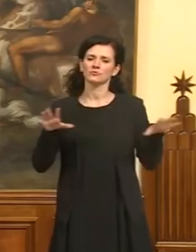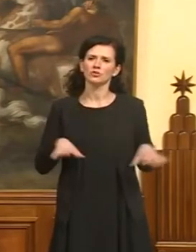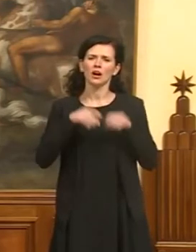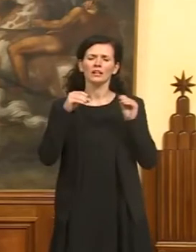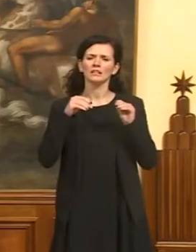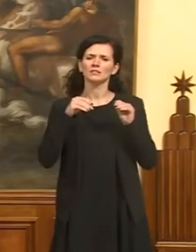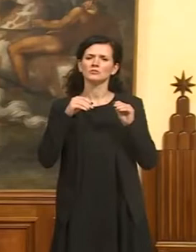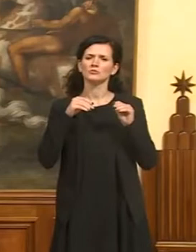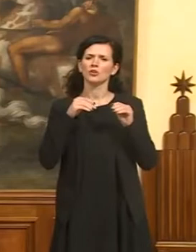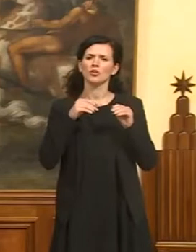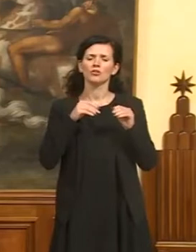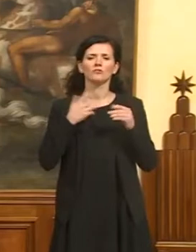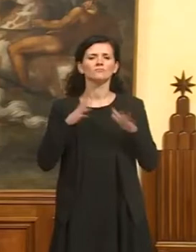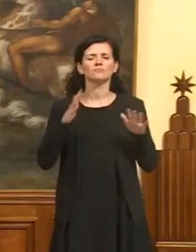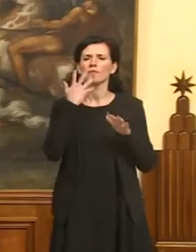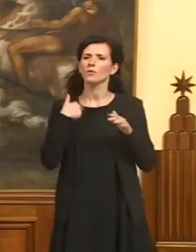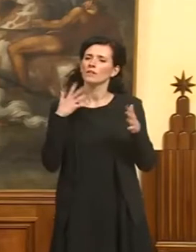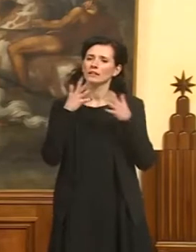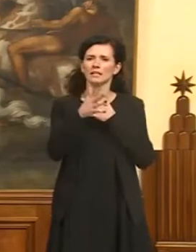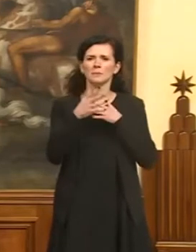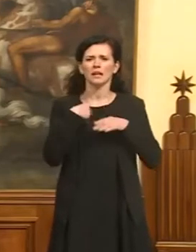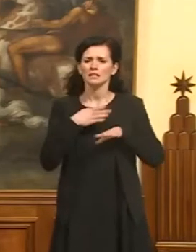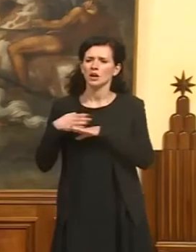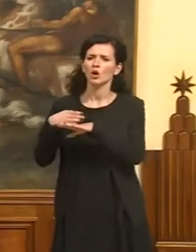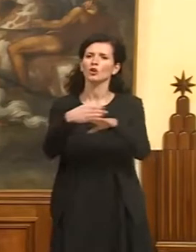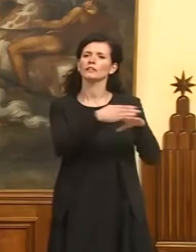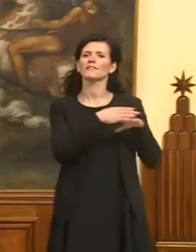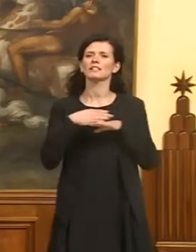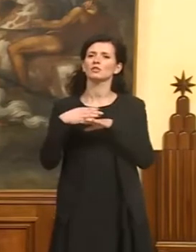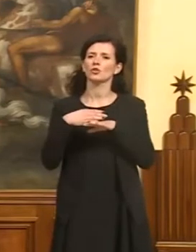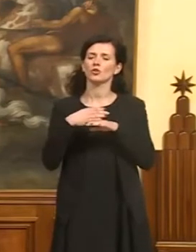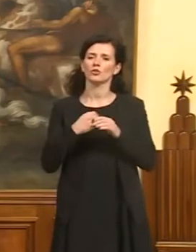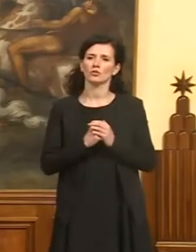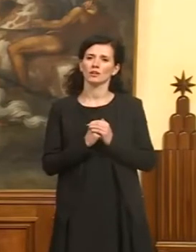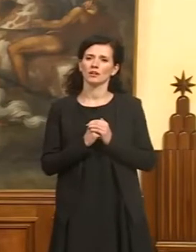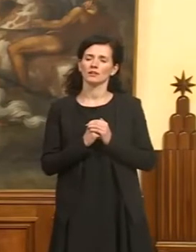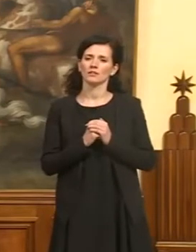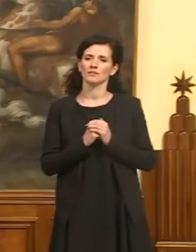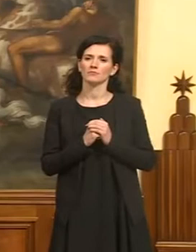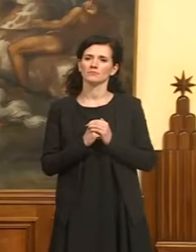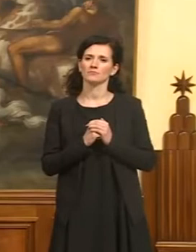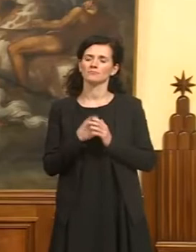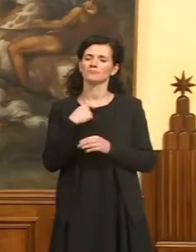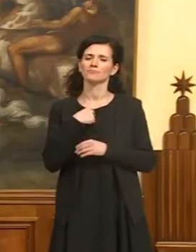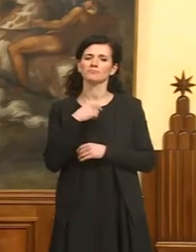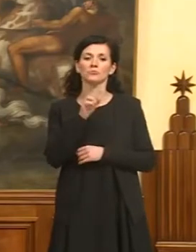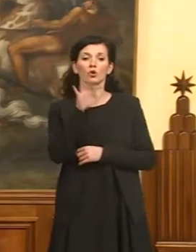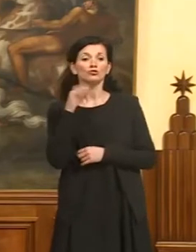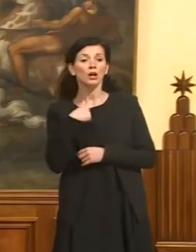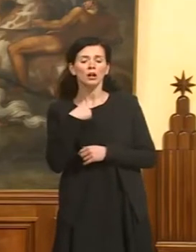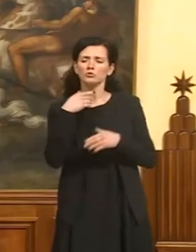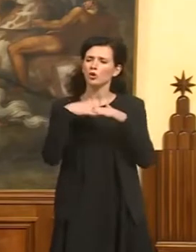weekend. D'altro canto, credo che sia anche doveroso un sentito ringraziamento a tutti gli operatori che